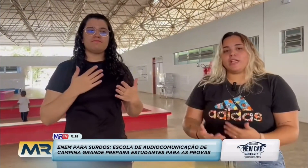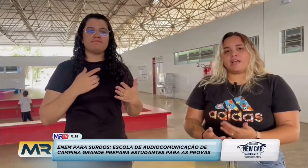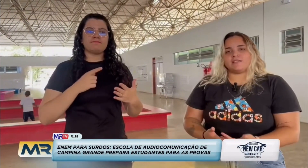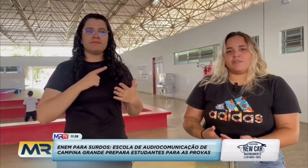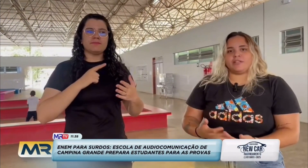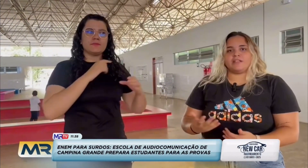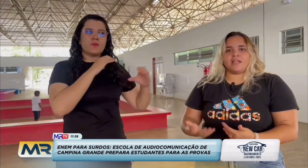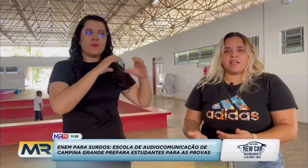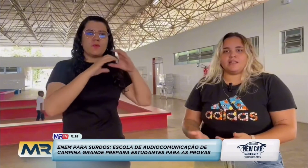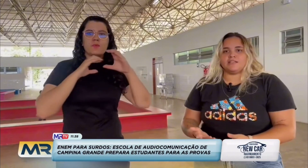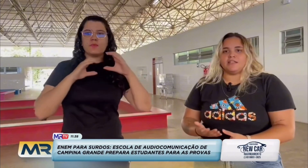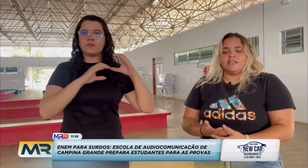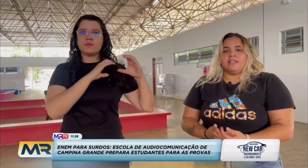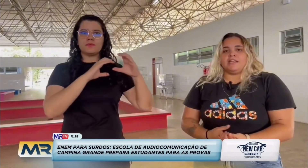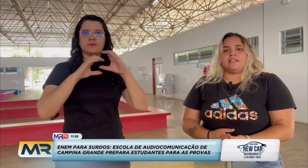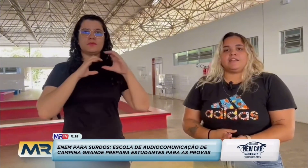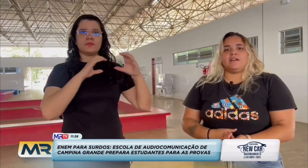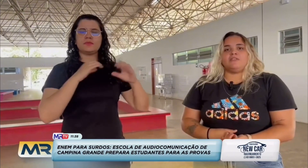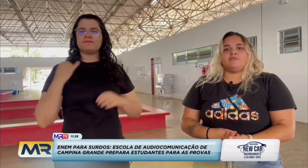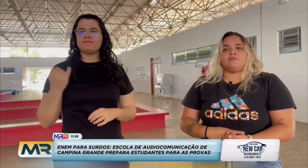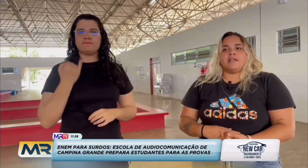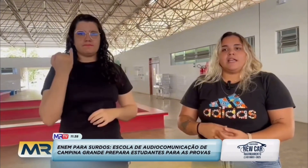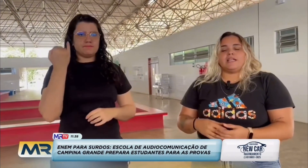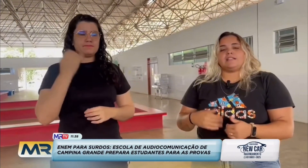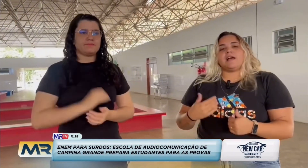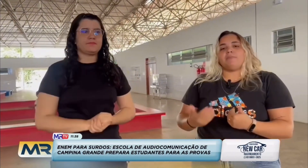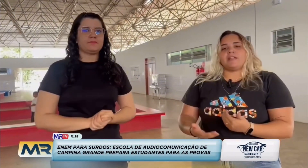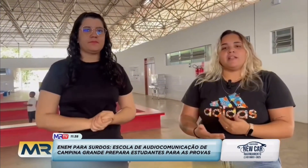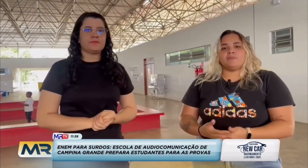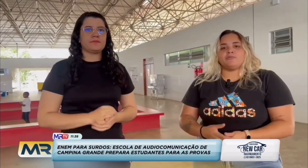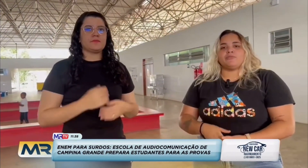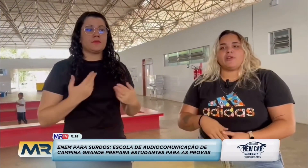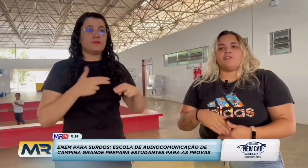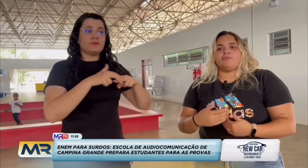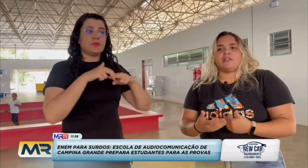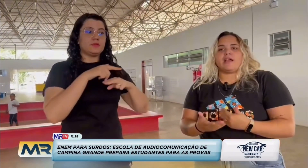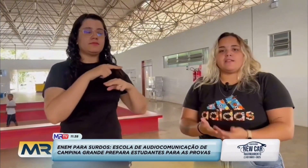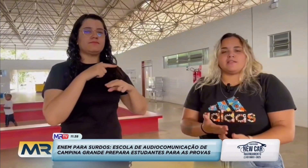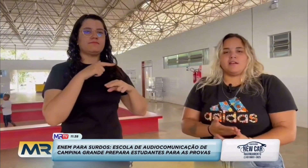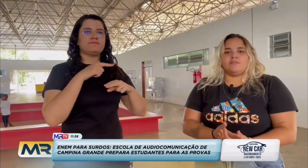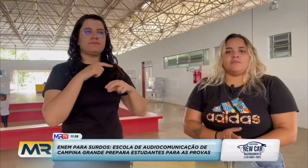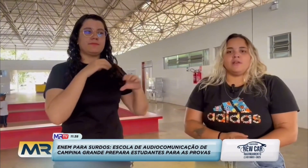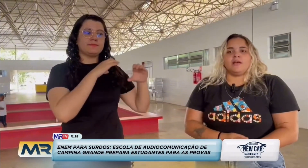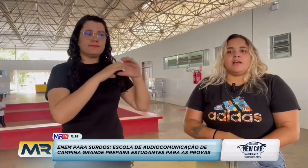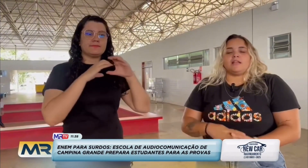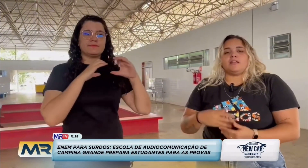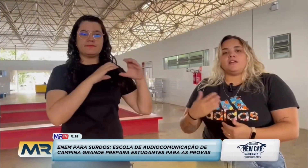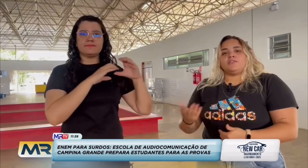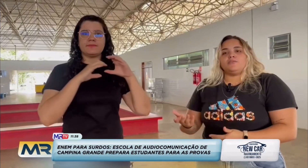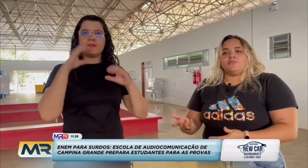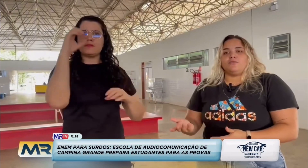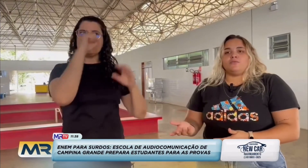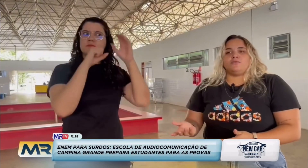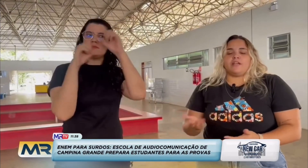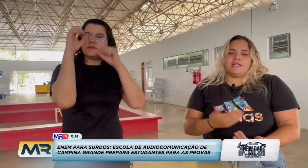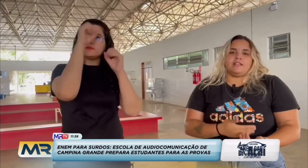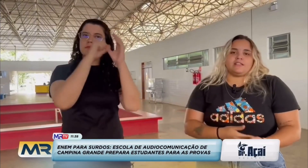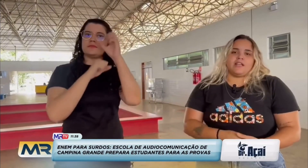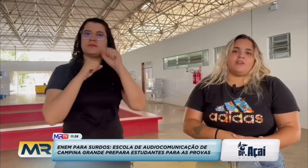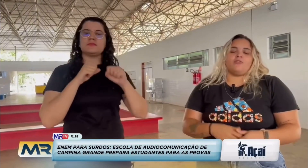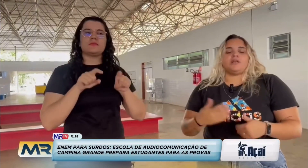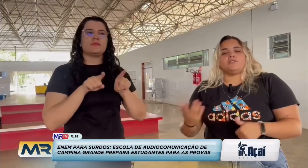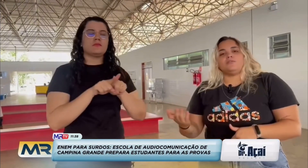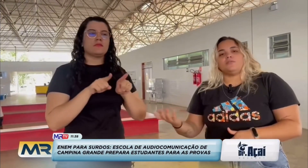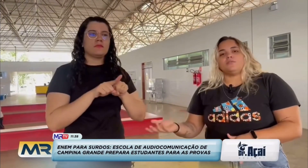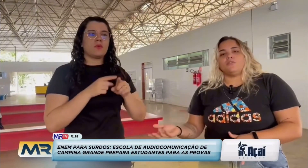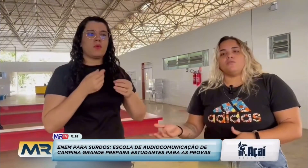a comunicação entre eles. Então, eles aprendem muito a comunicação, tanto com eles,